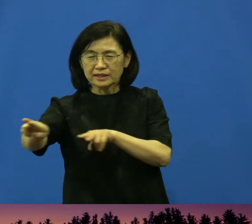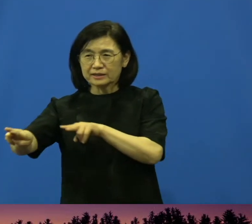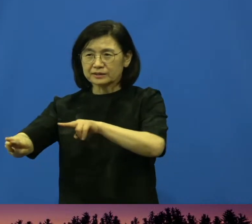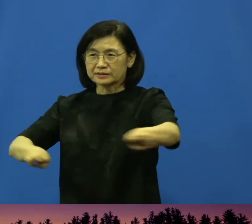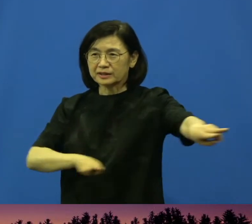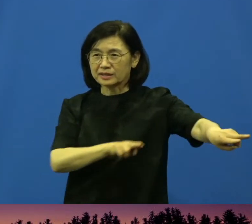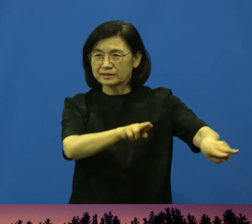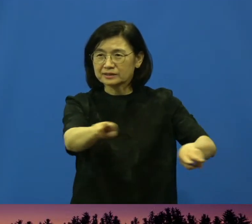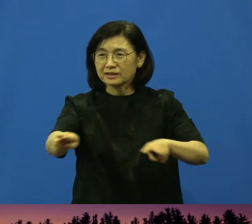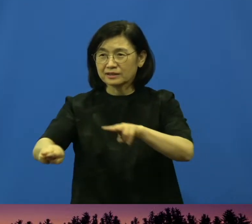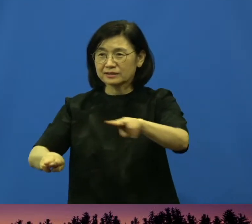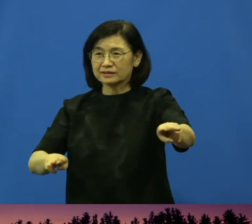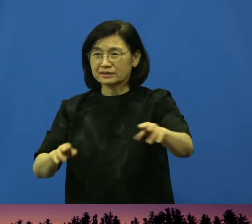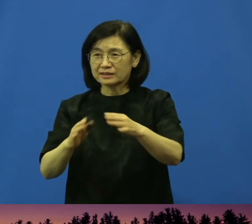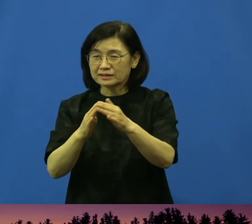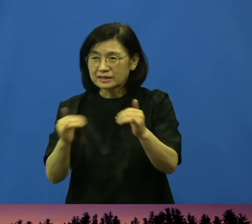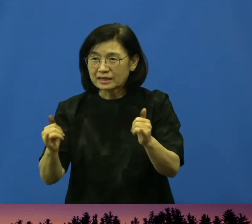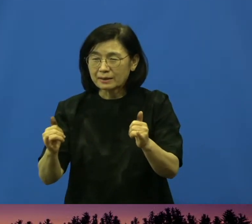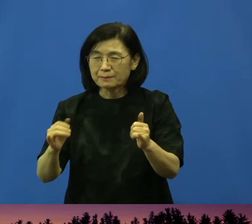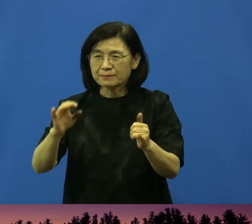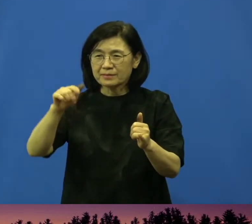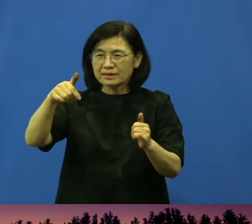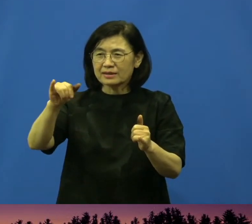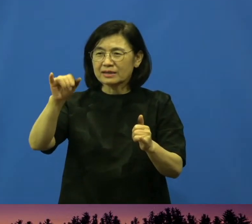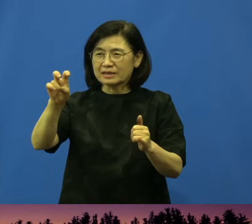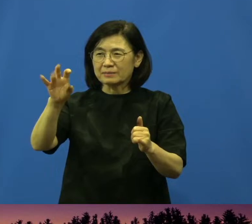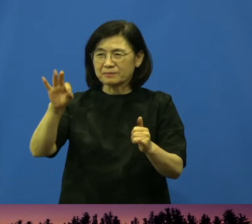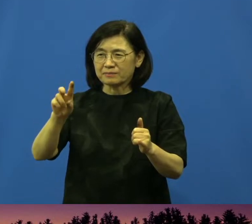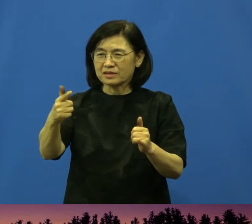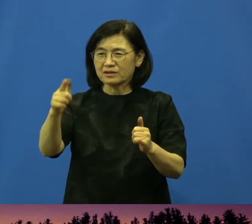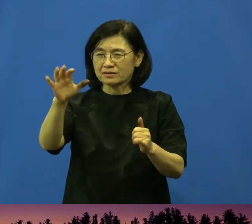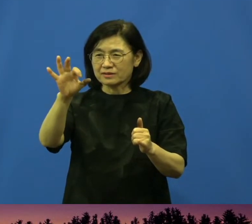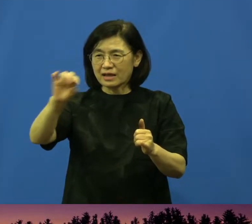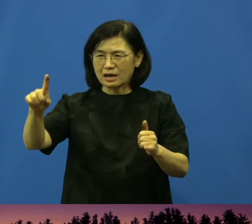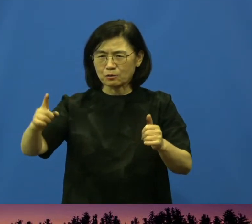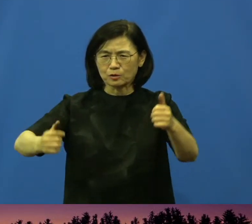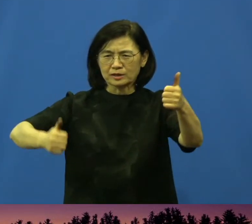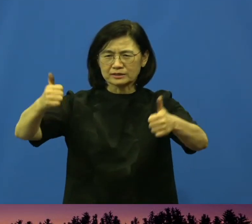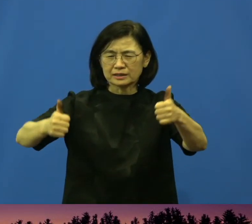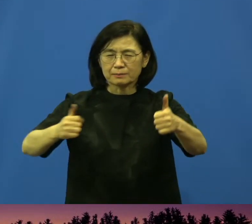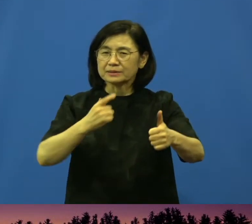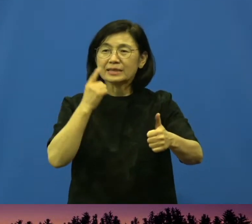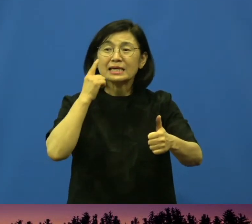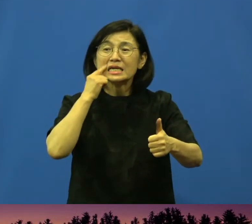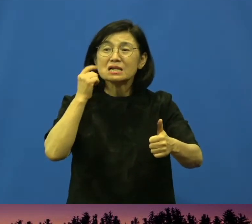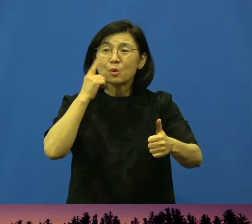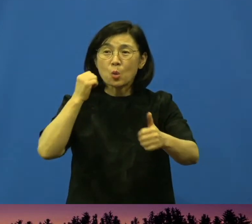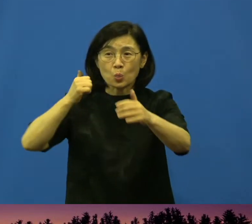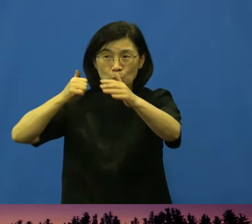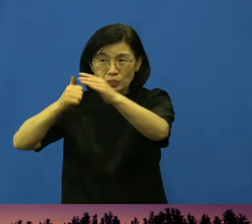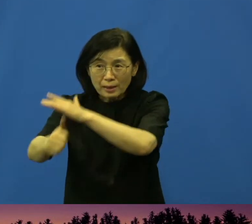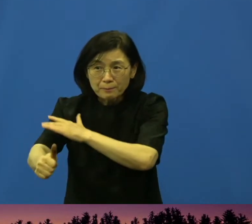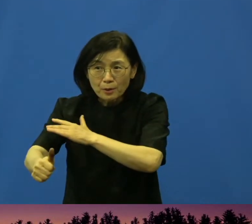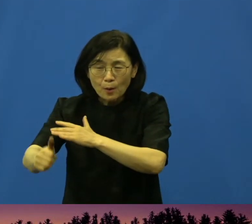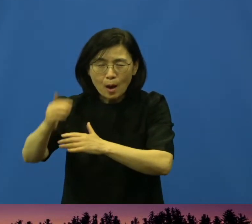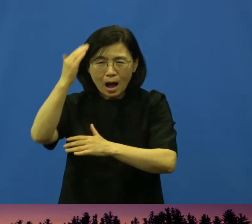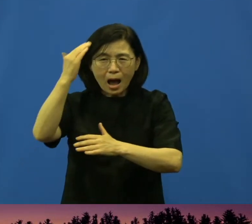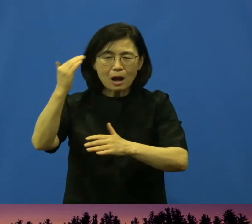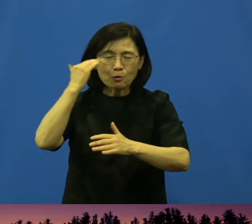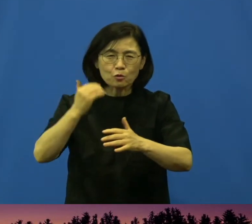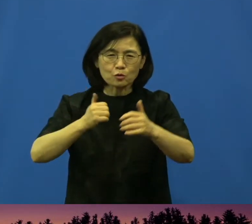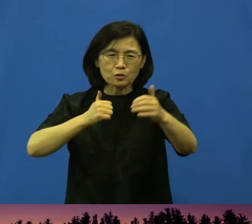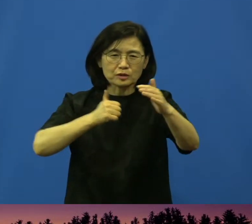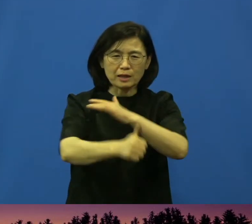잘하거든요. 너무너무 잘하거든요. 근데 딱 김연아 때문에 안 되는 거예요. 근데 어디나 있어요, 여러분. 근데